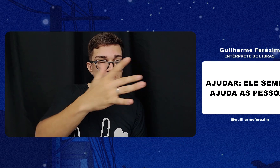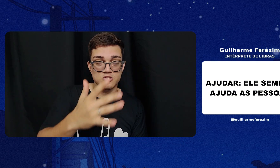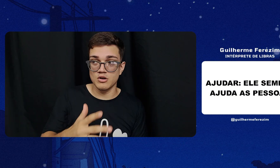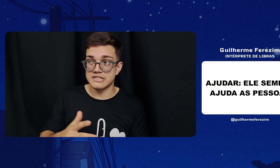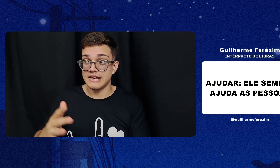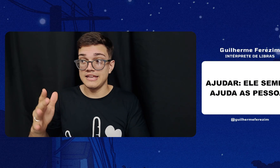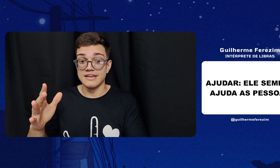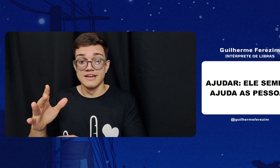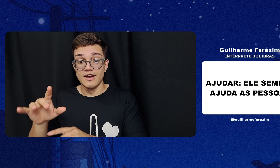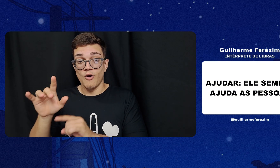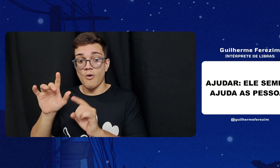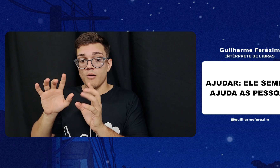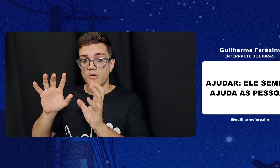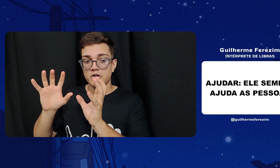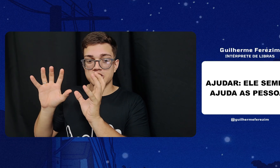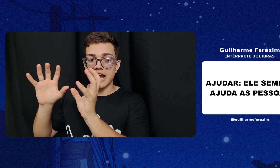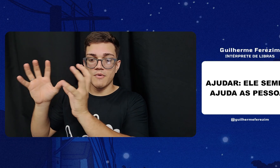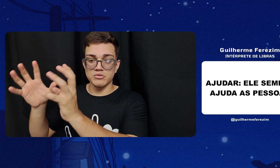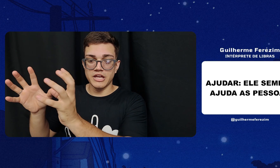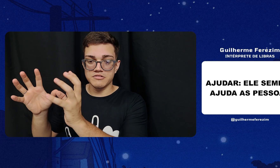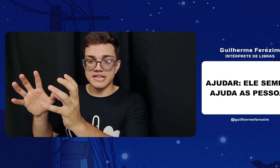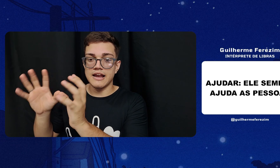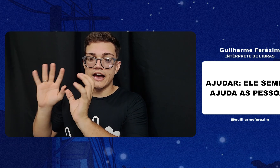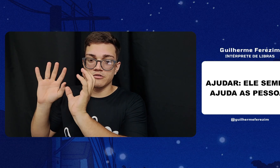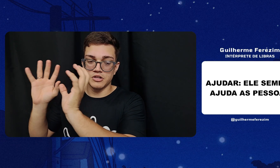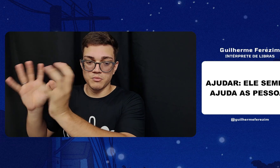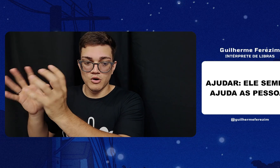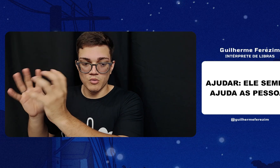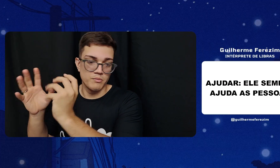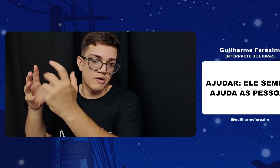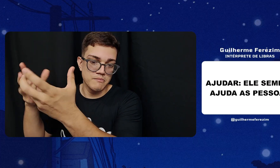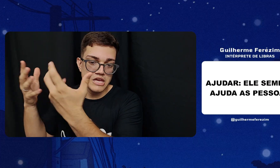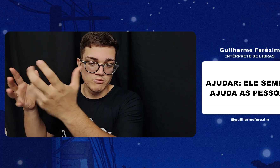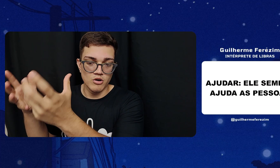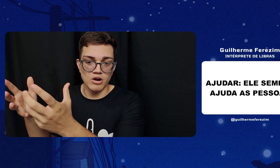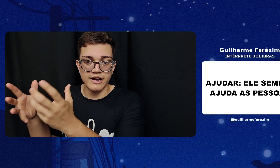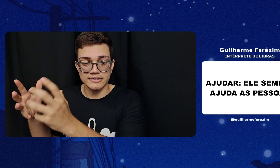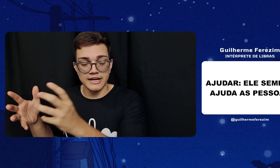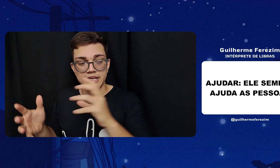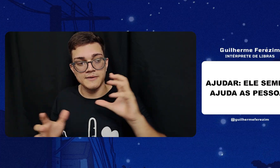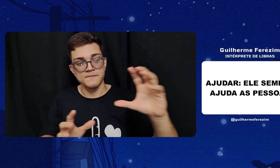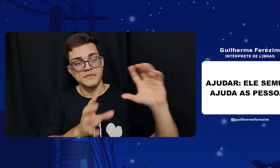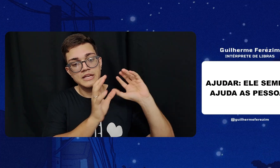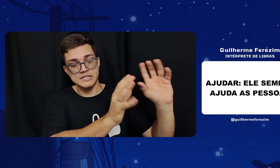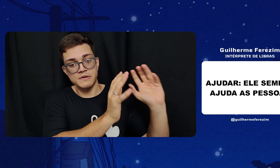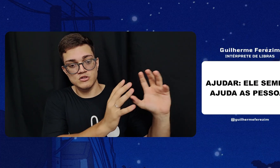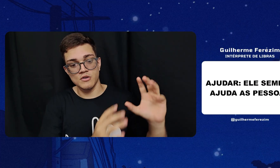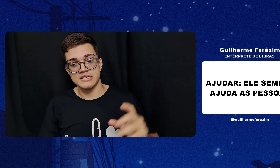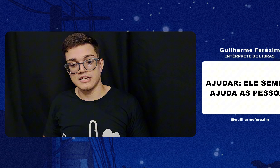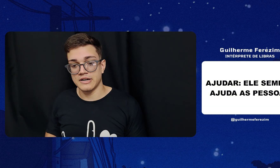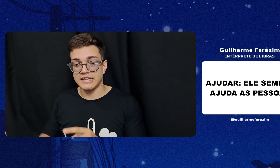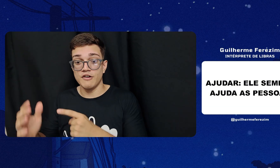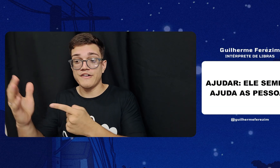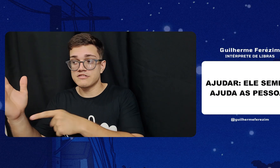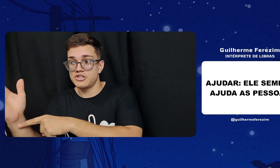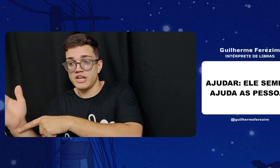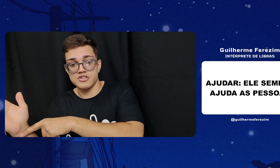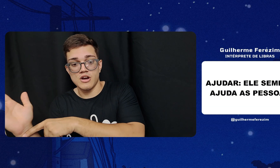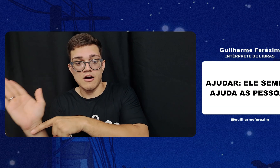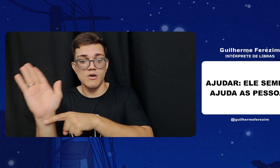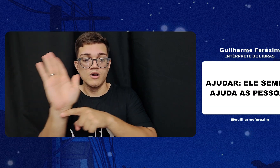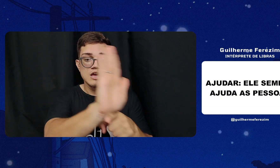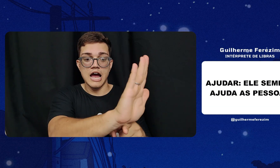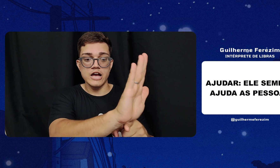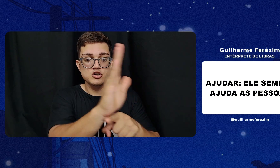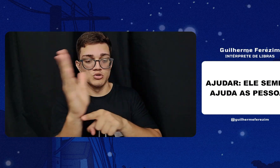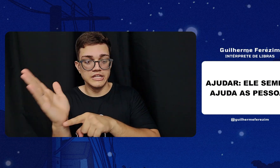Faça as pessoas ali. Como eu já montei o cenário, que o meu amigo, meu colega tá aqui, e as pessoas estão aqui, eu faço